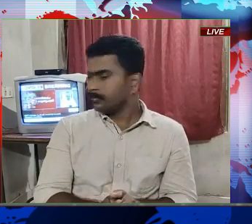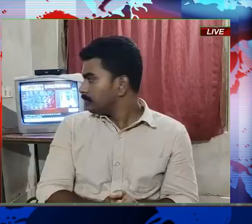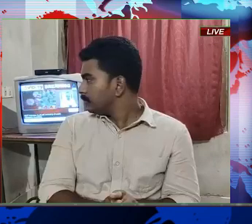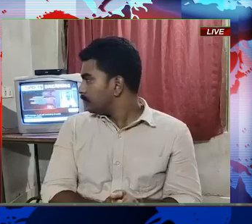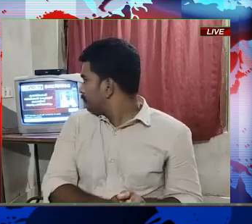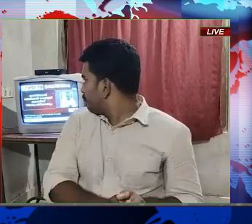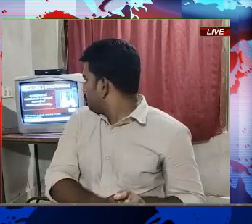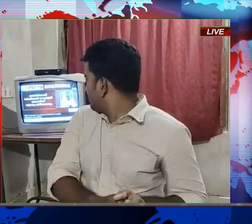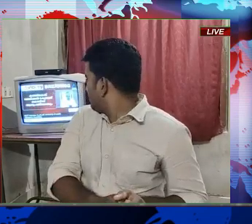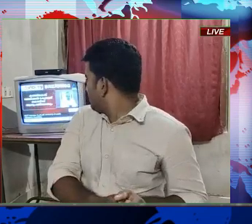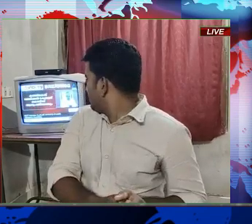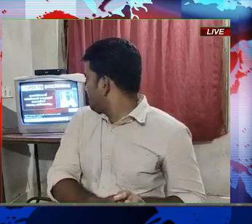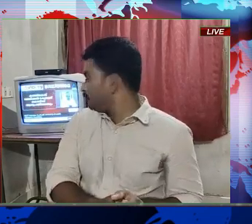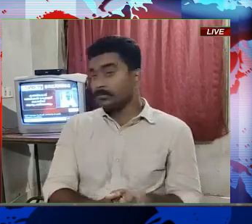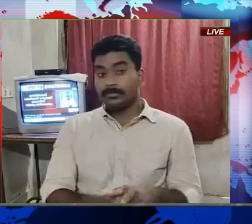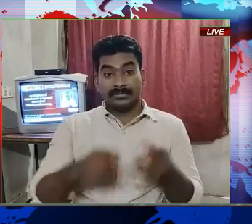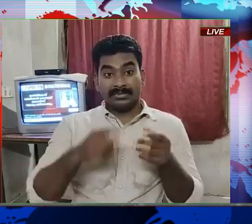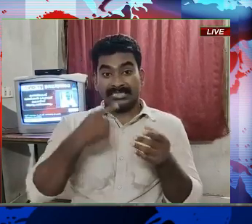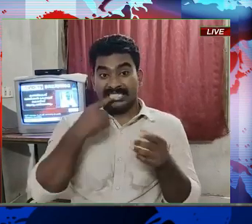ഇപ്പോൾ കൃഷിക്കാർ